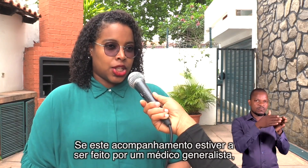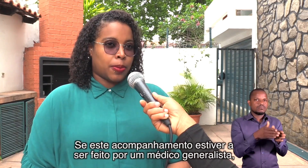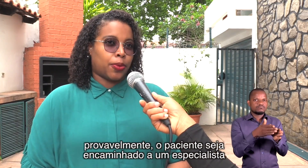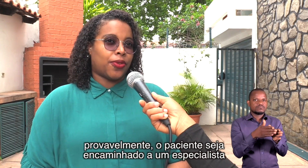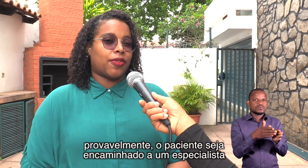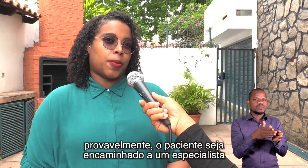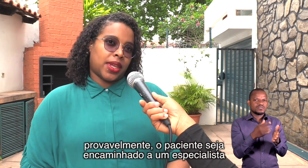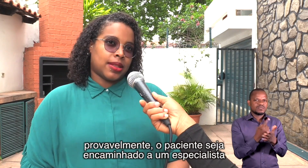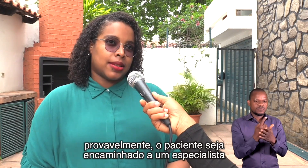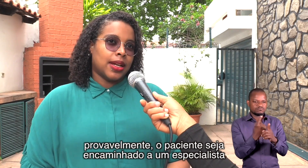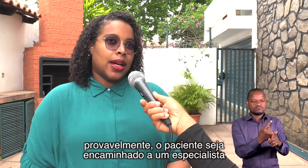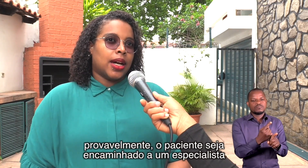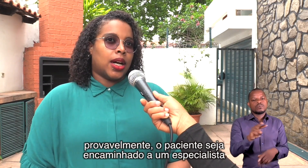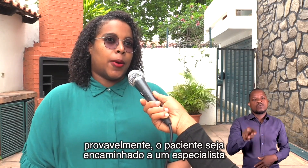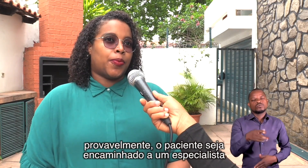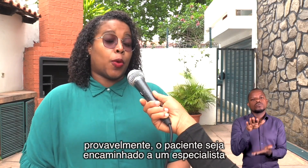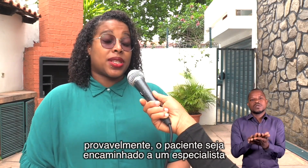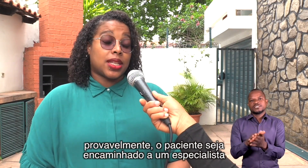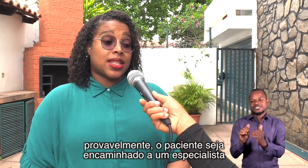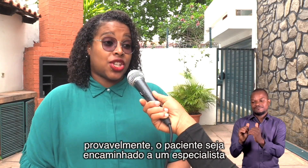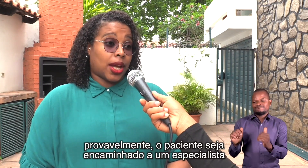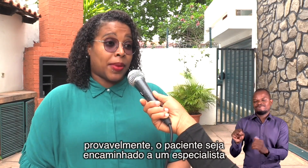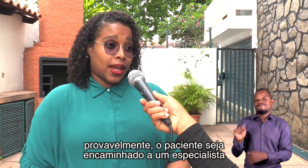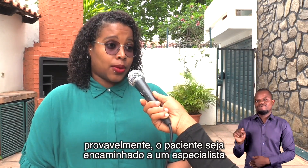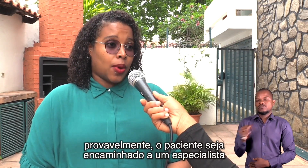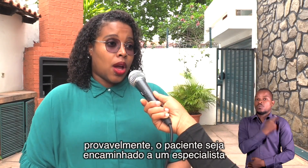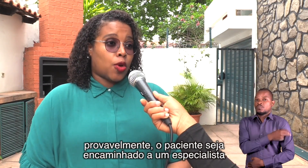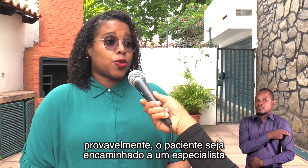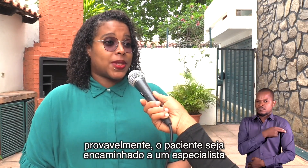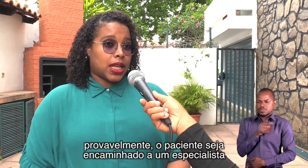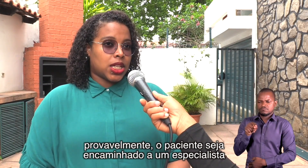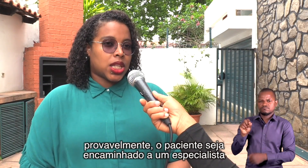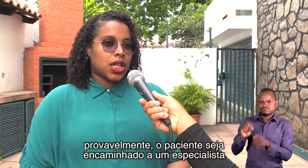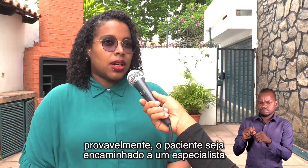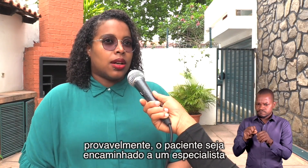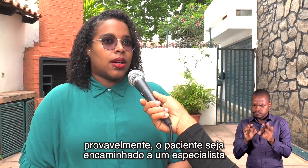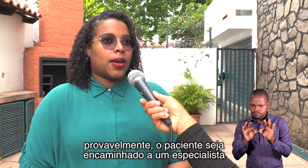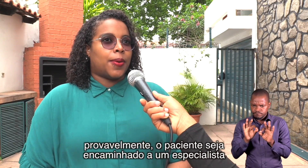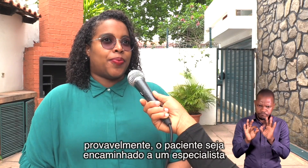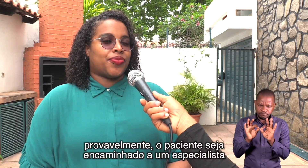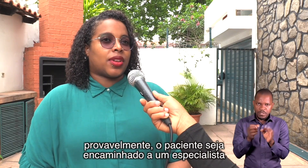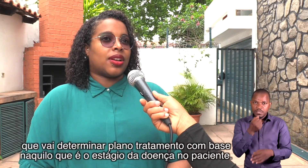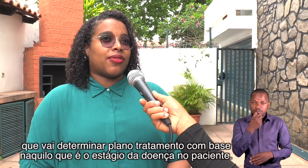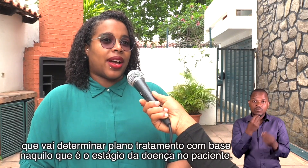generalista, provavelmente o paciente seja encaminhado a um especialista que